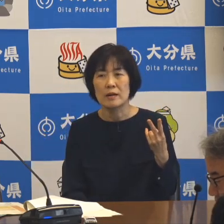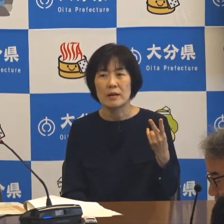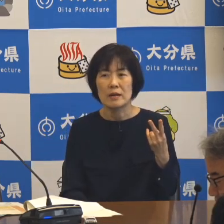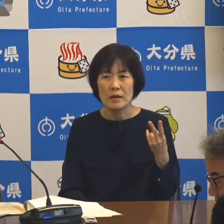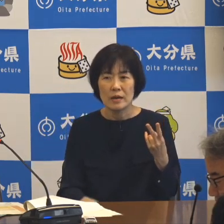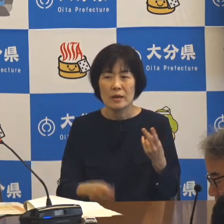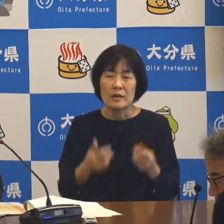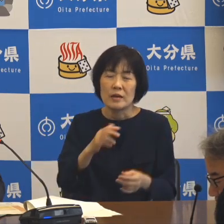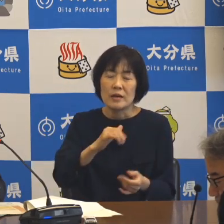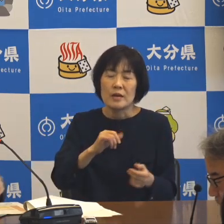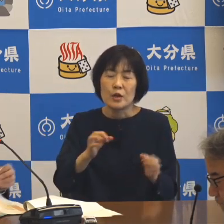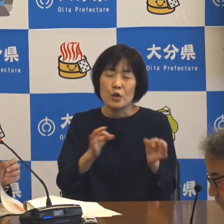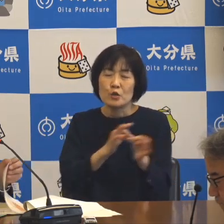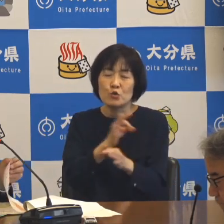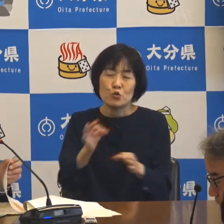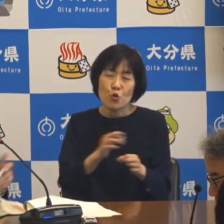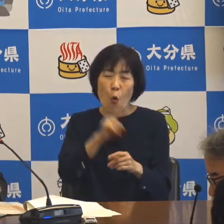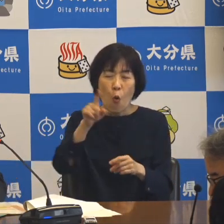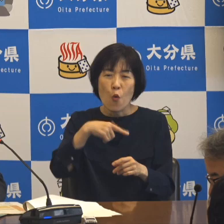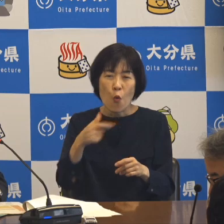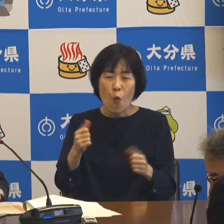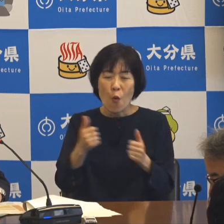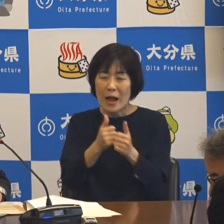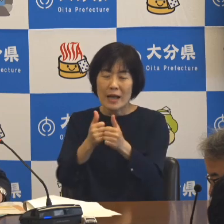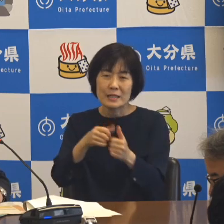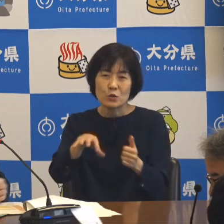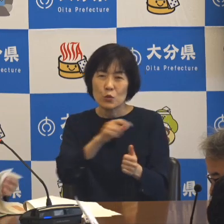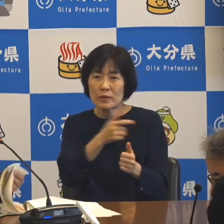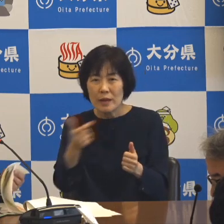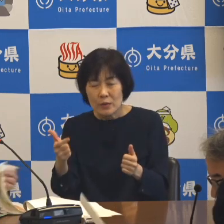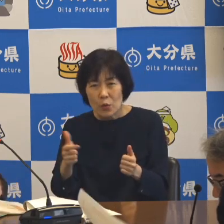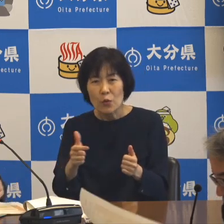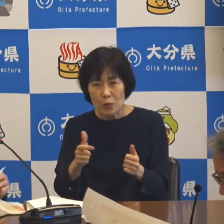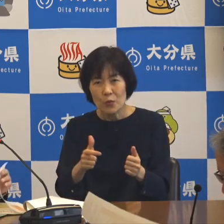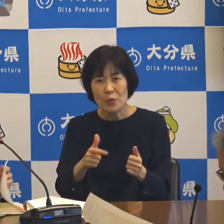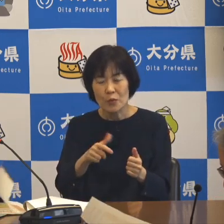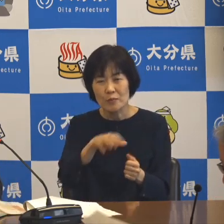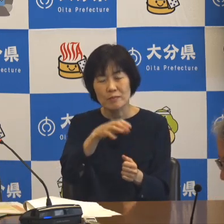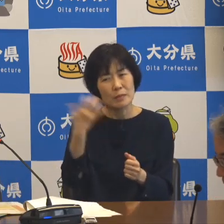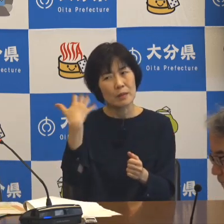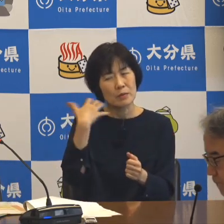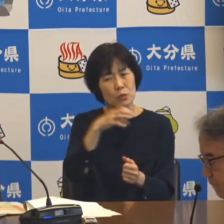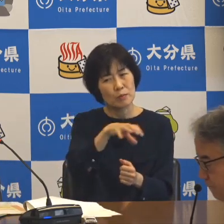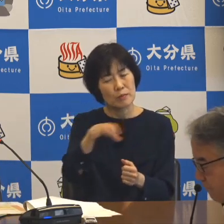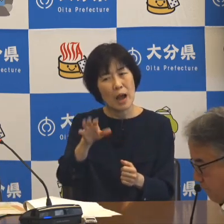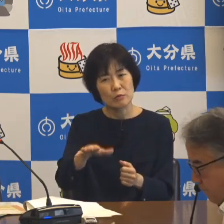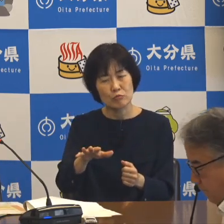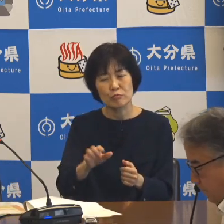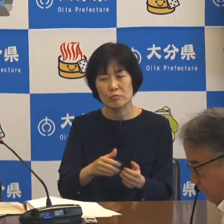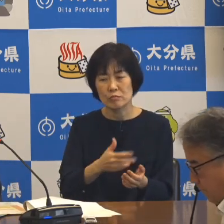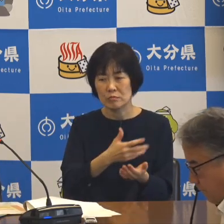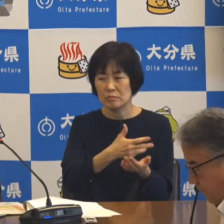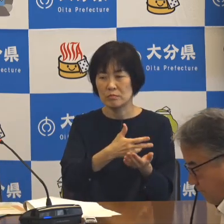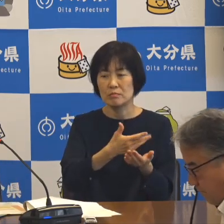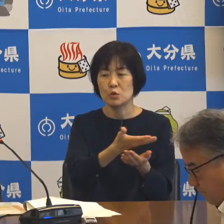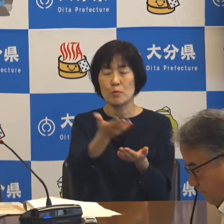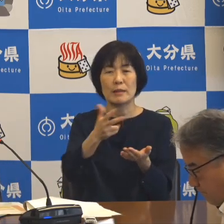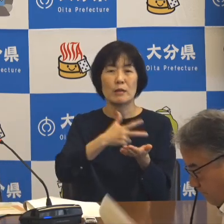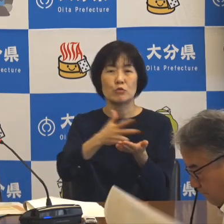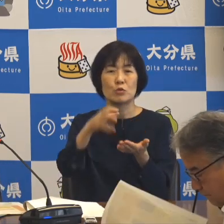ね、配布資料でお配りをしていると思いますけれども、まあ、このようなですね、事